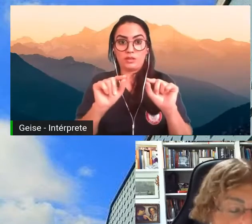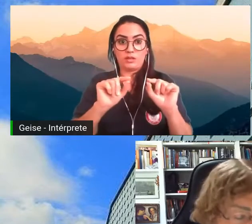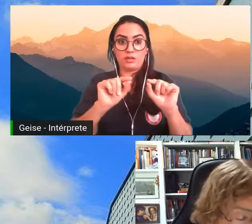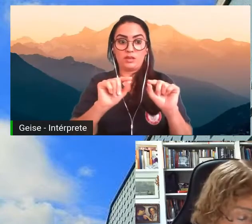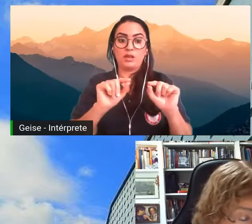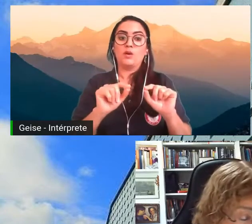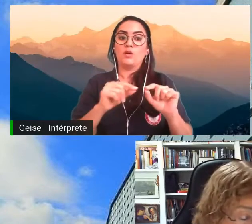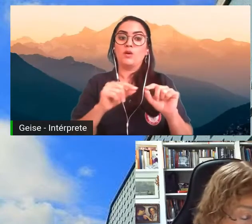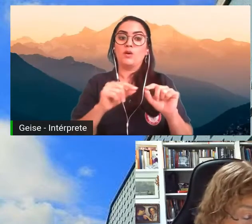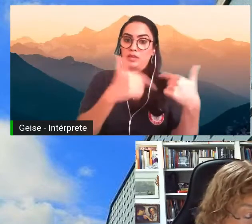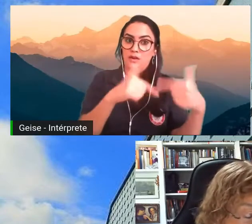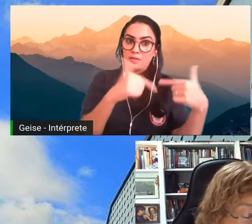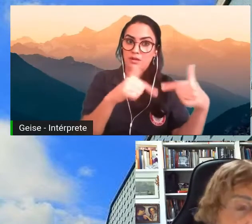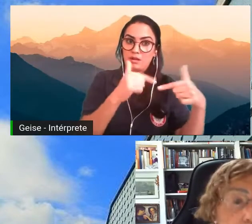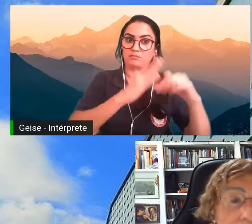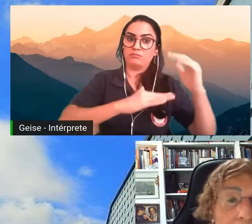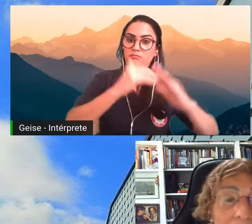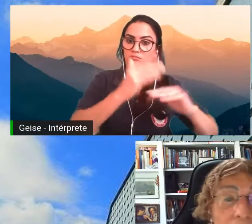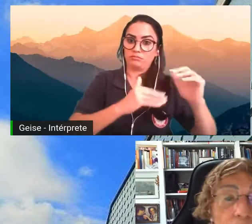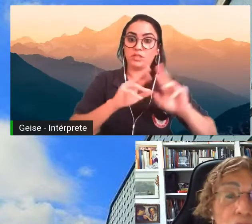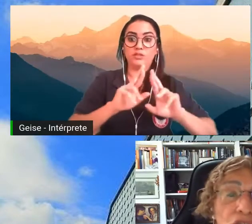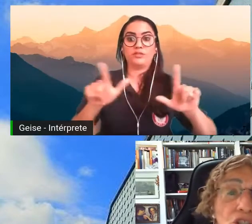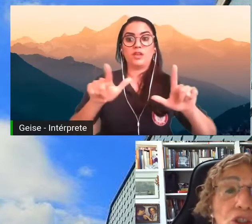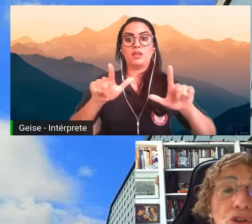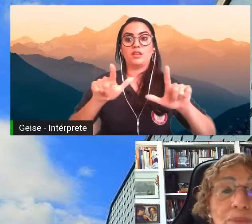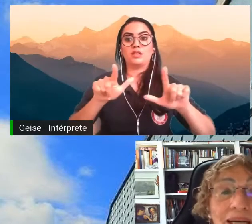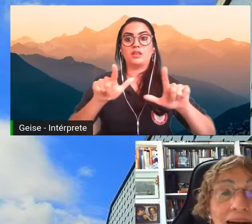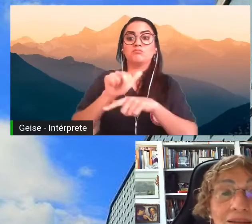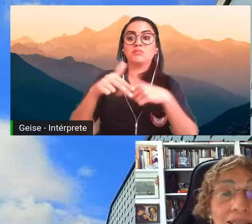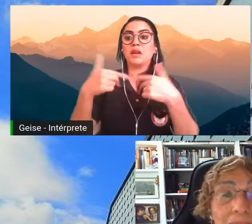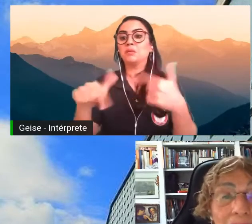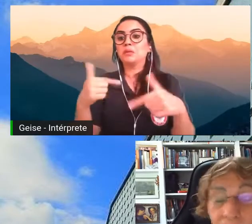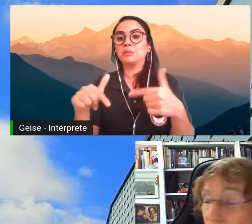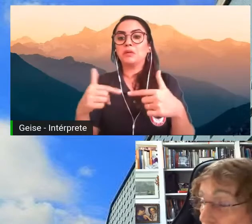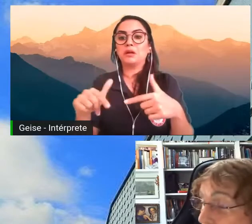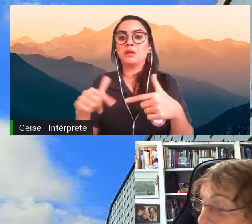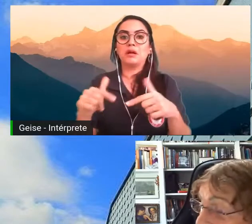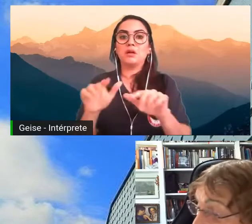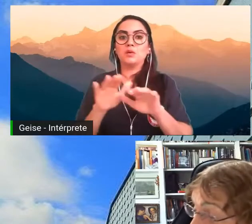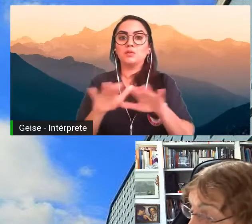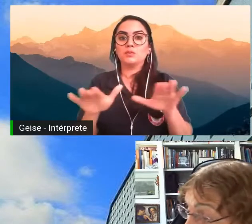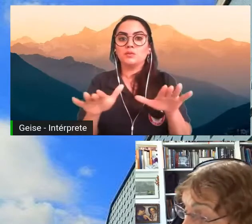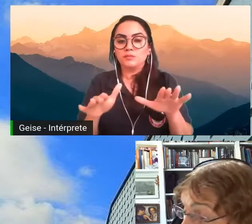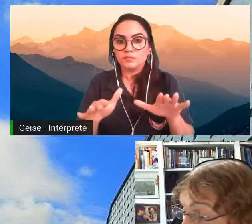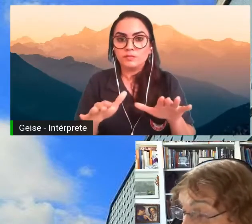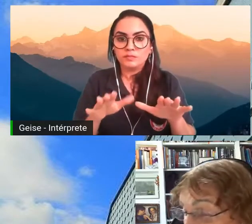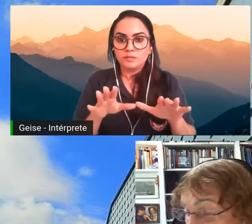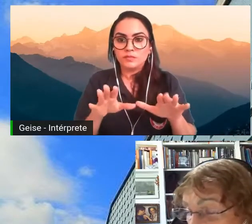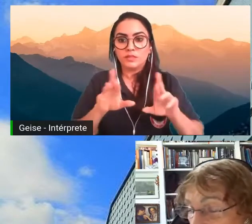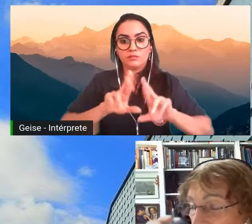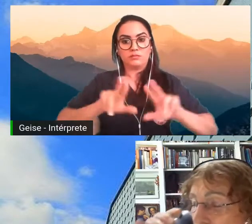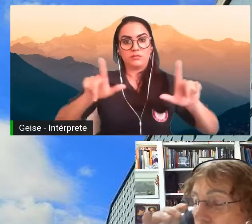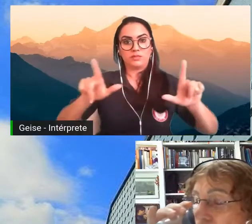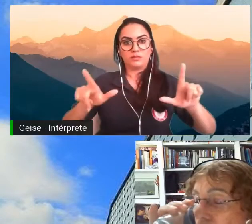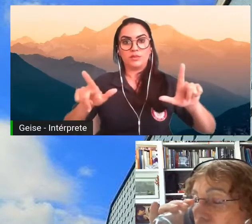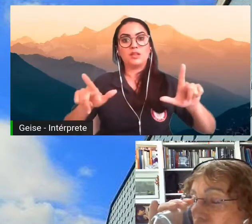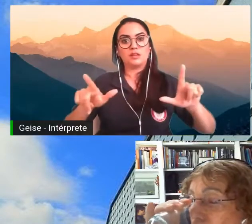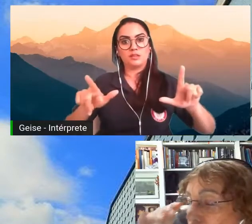muito mundo do trabalho com o sentido de mercado de trabalho. São coisas bem